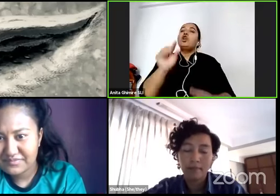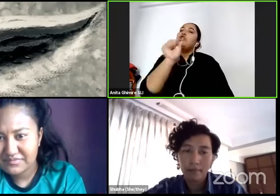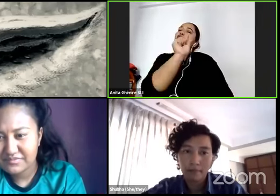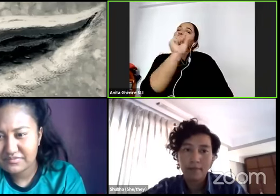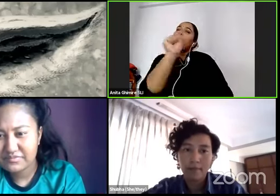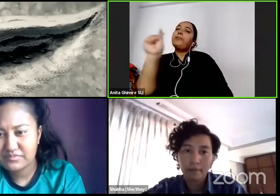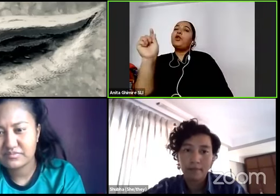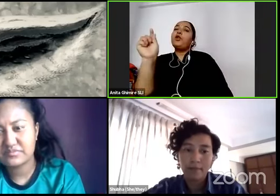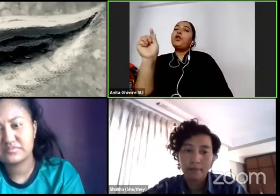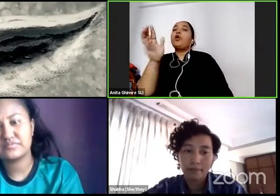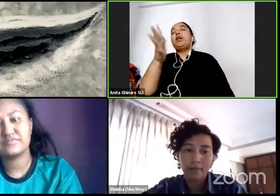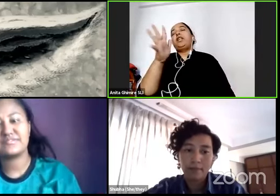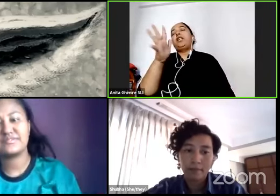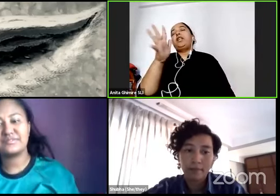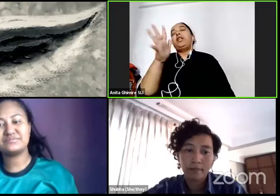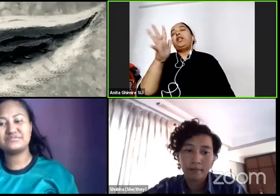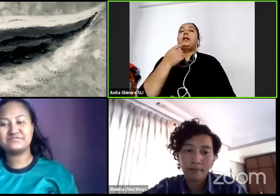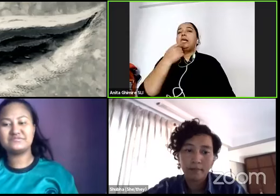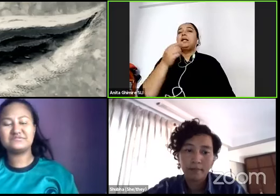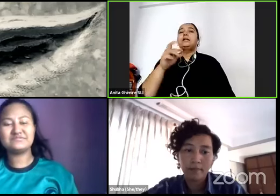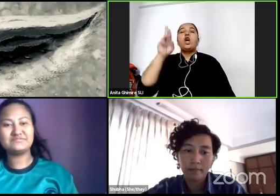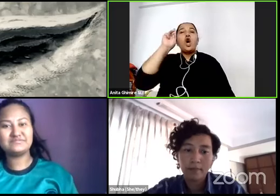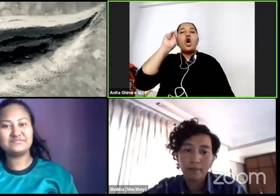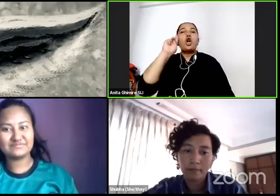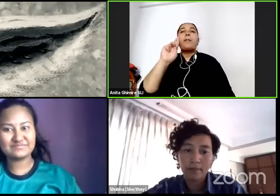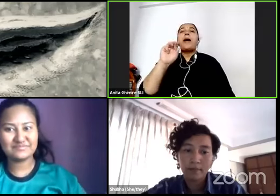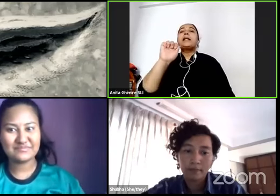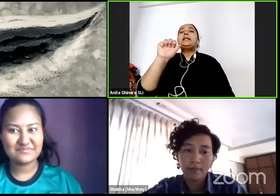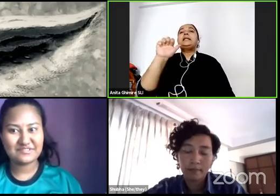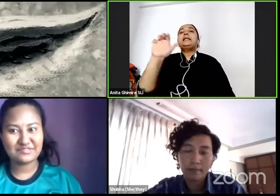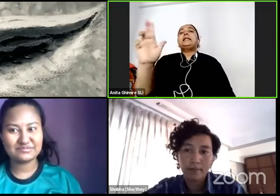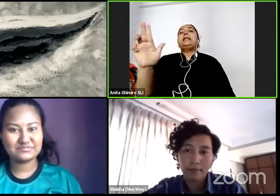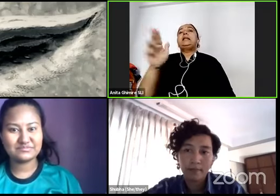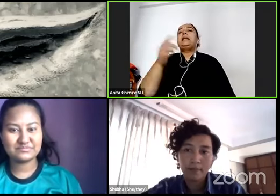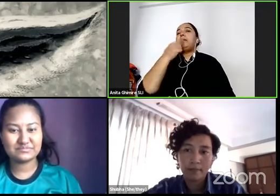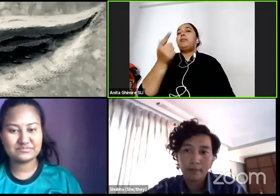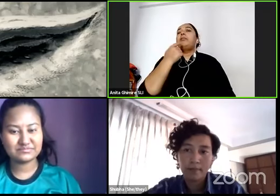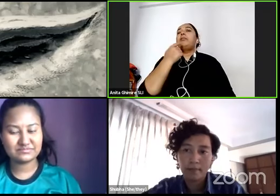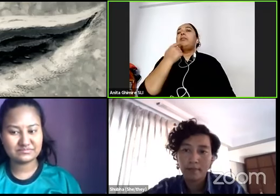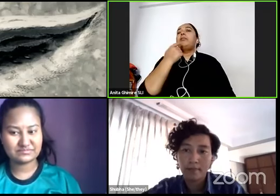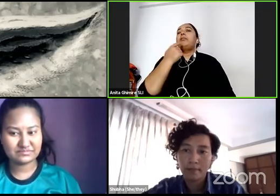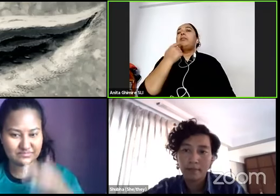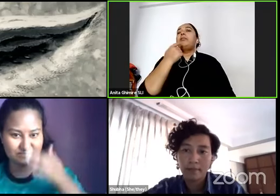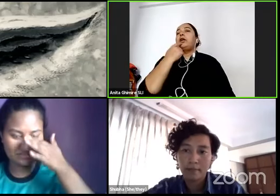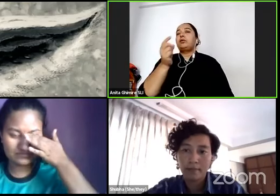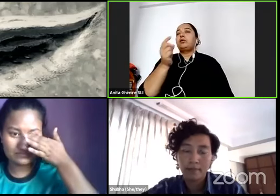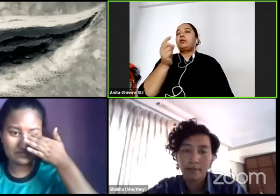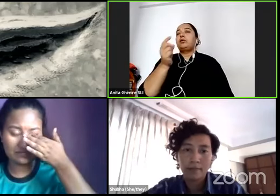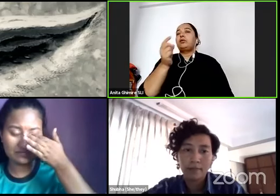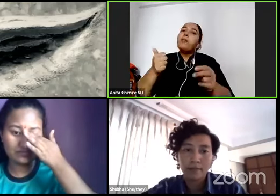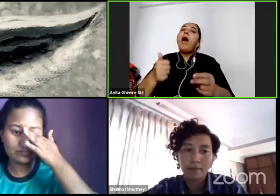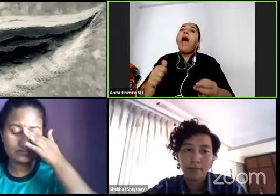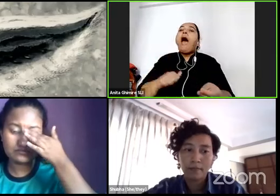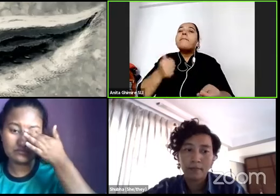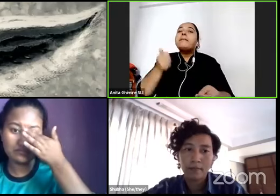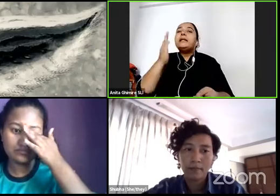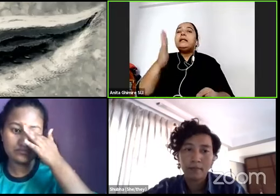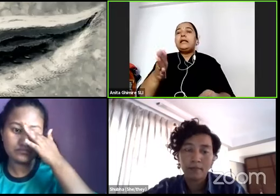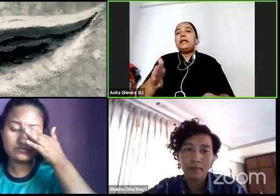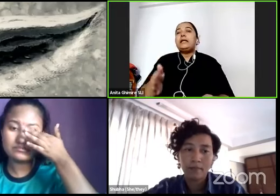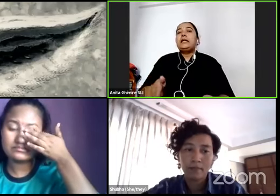अघि रमाजीले भनेको कुरामा म पनि म डिफर हुन्छु है होइन. जब चाहिँ हामीले चाहिँ तपाईँको इन्टरसेक्सनालिटीको